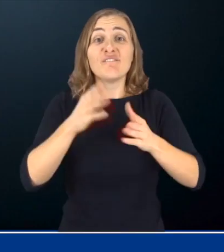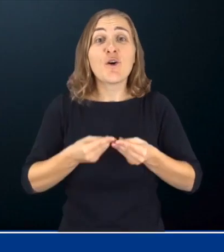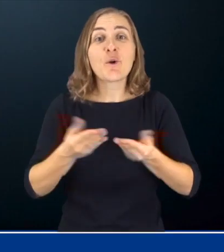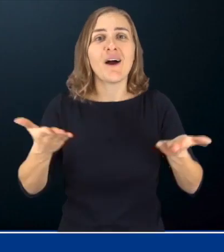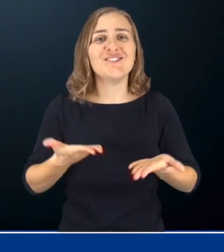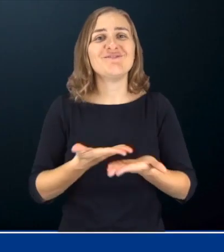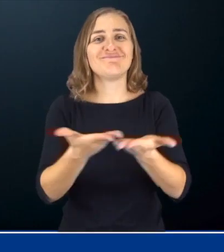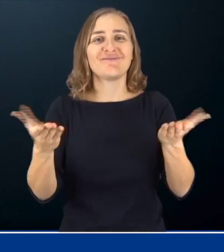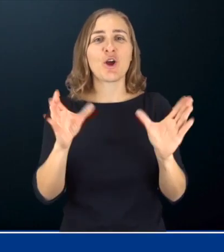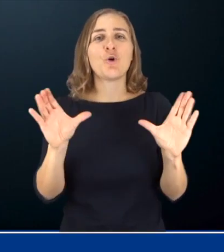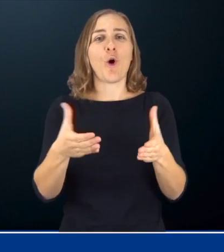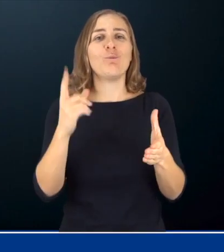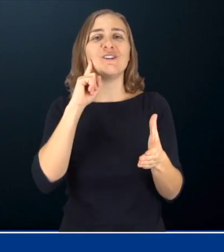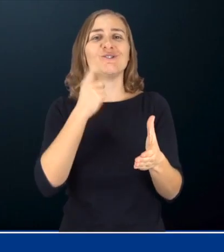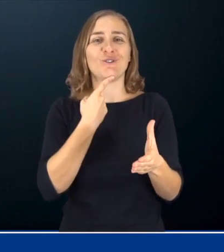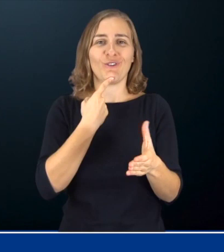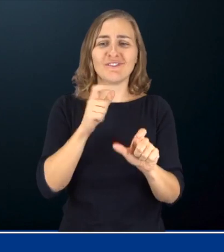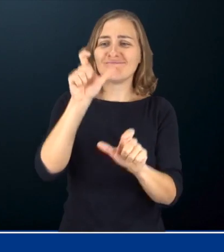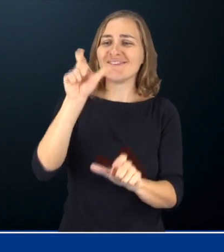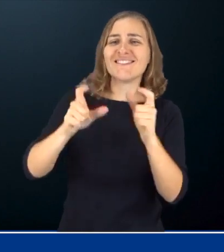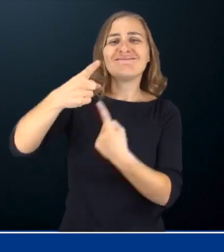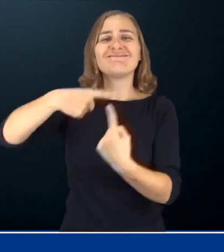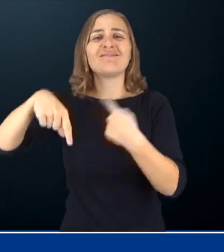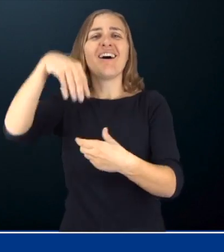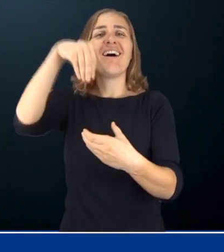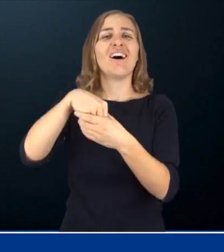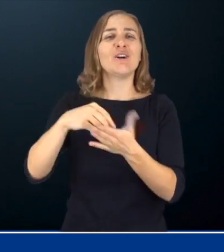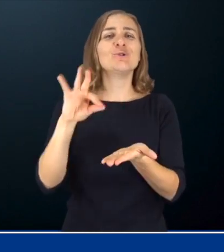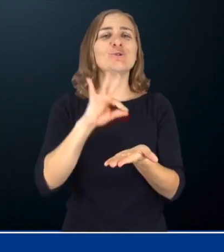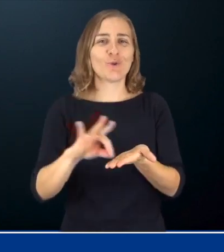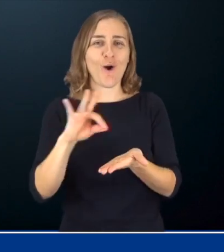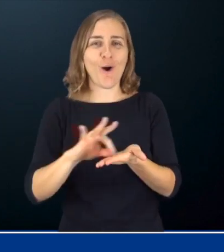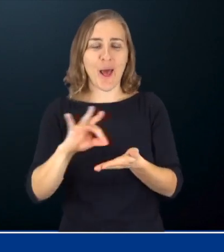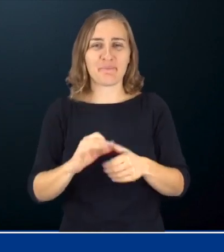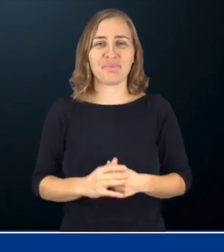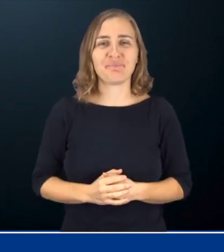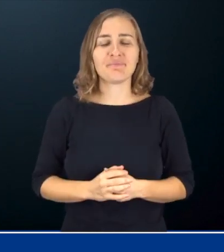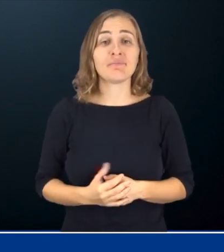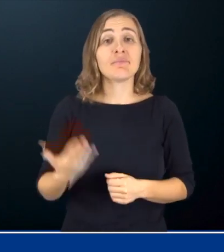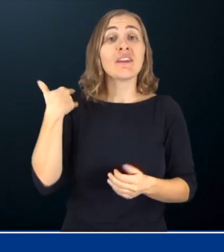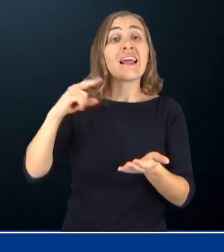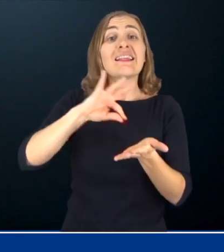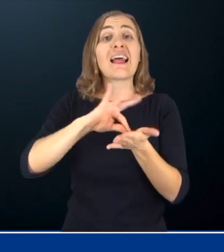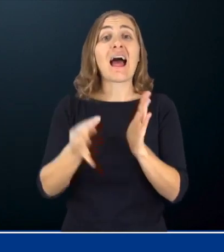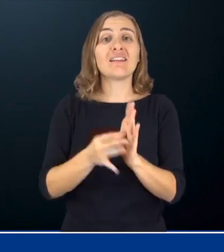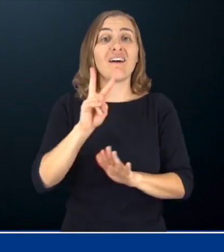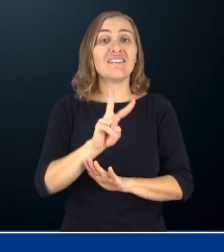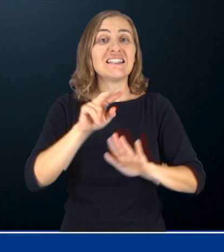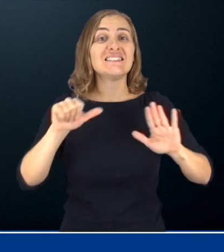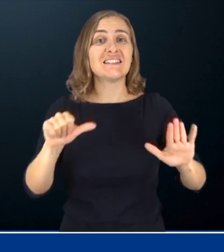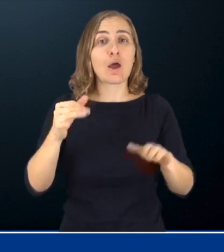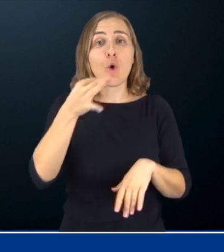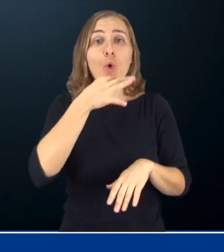Informiamo la comunità sorda e tutti coloro che gravitano intorno al mondo della scuola che, in data 26 ottobre